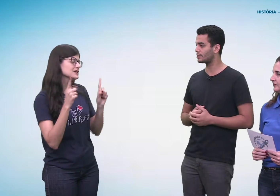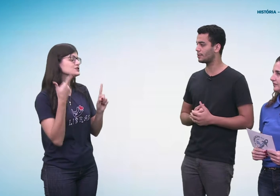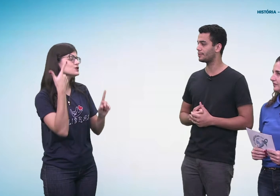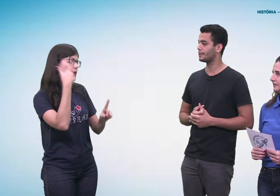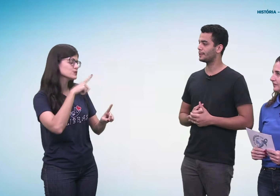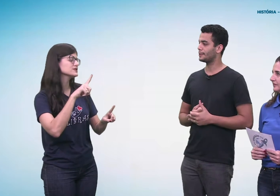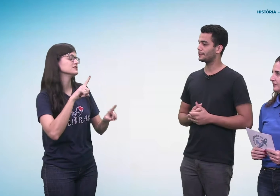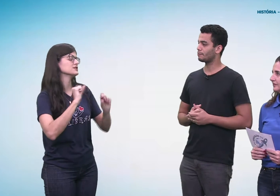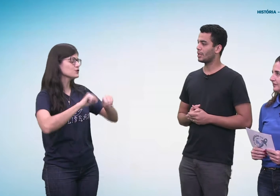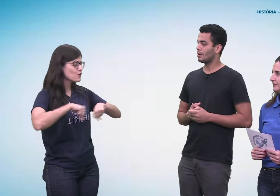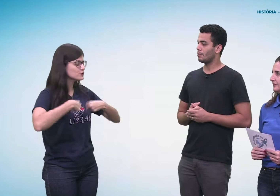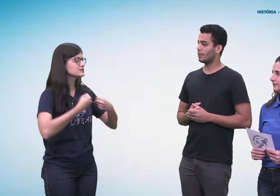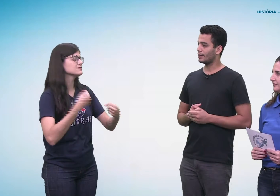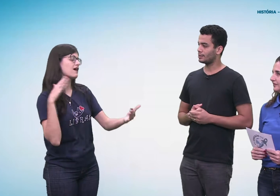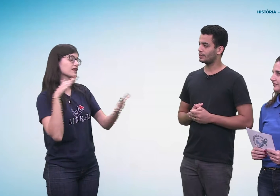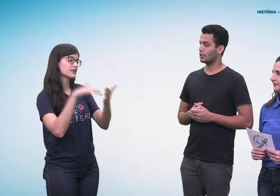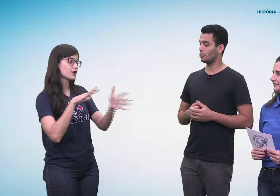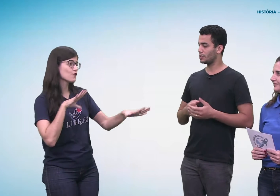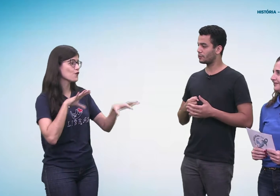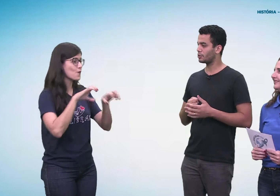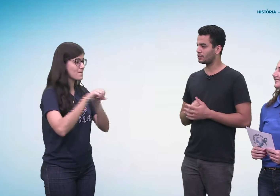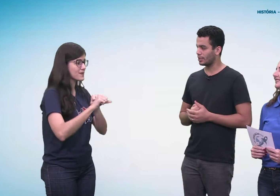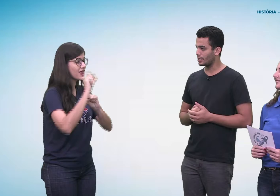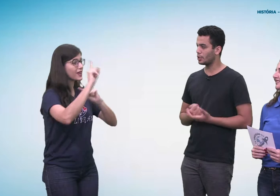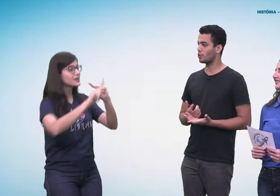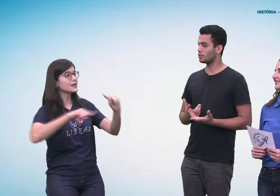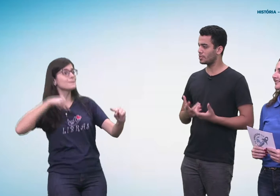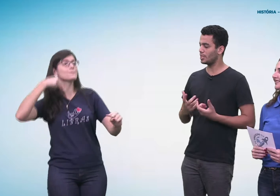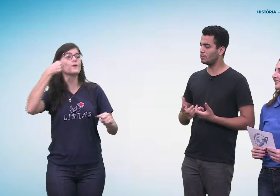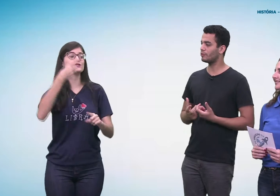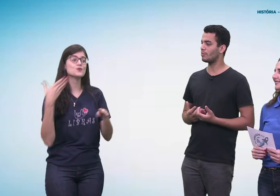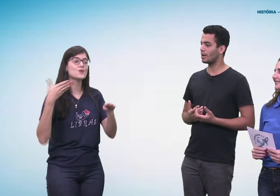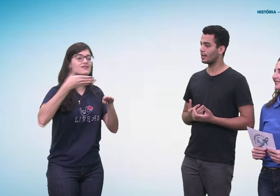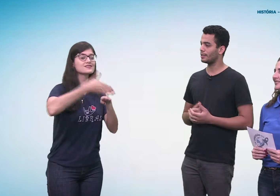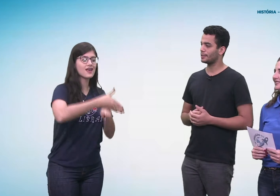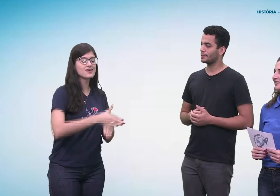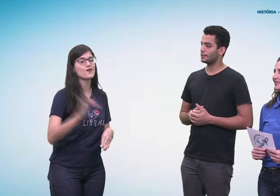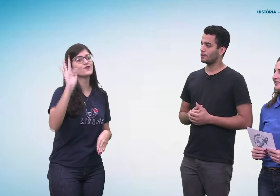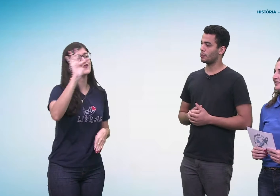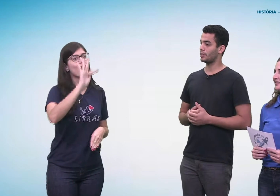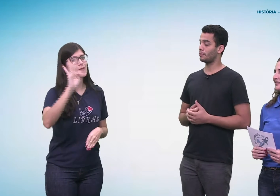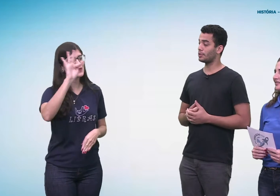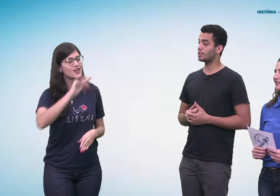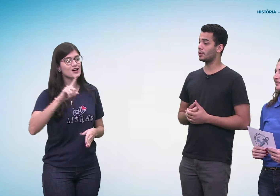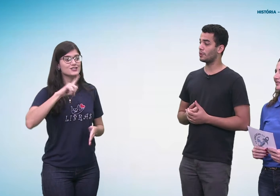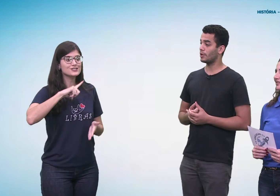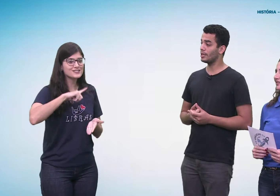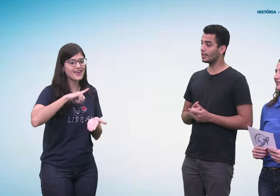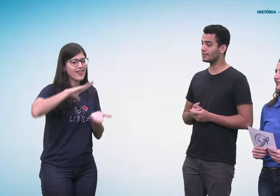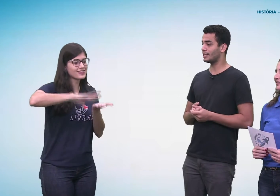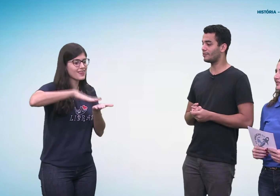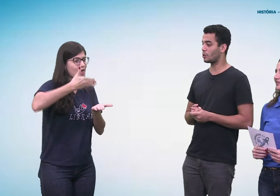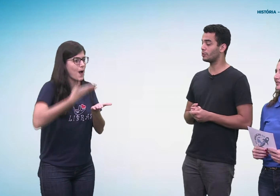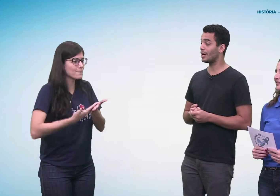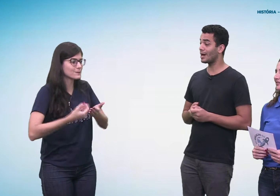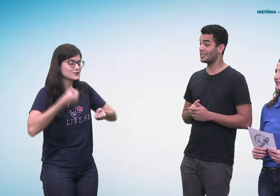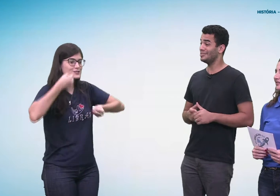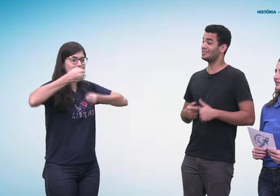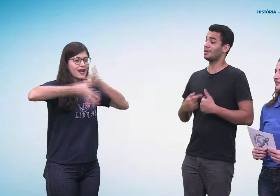limitação. Mas eu me esforcei e consegui me formar, porque depois que eu ingressei na faculdade, então